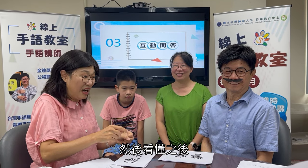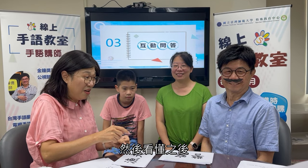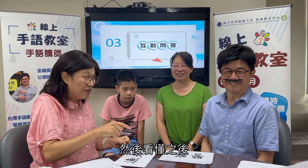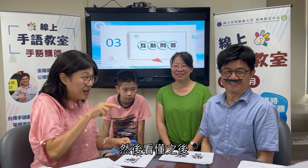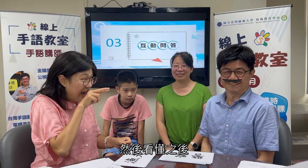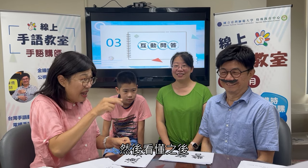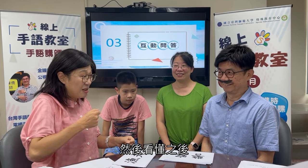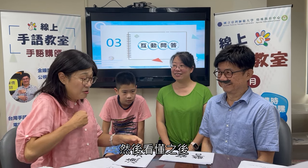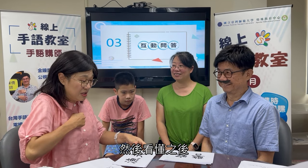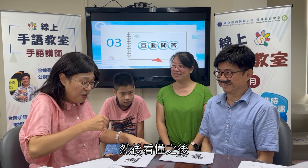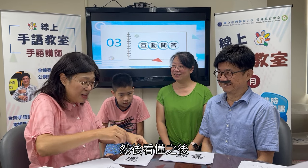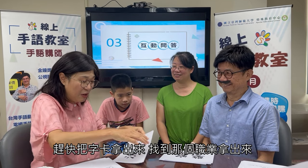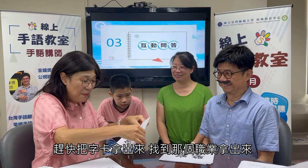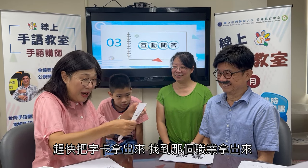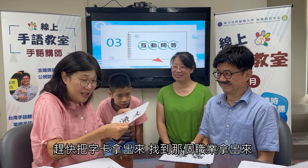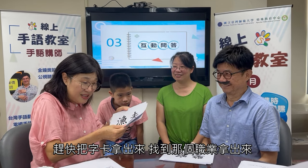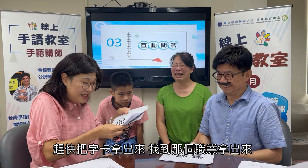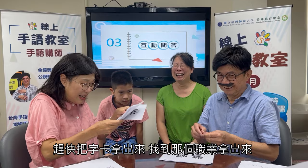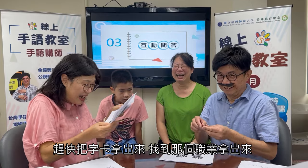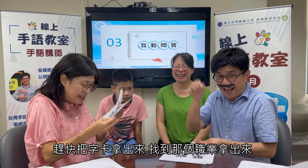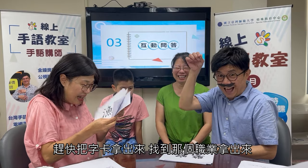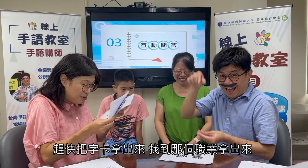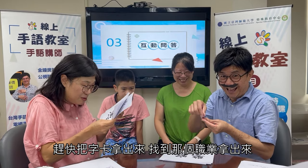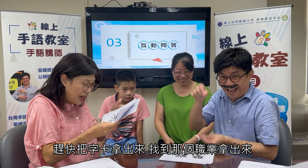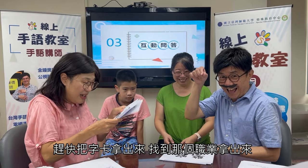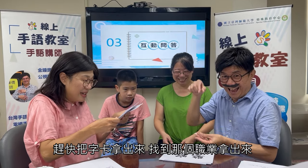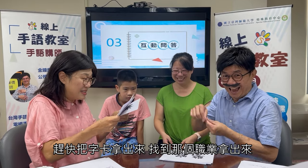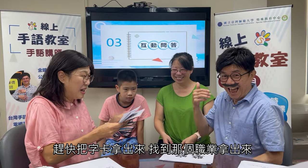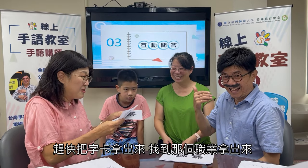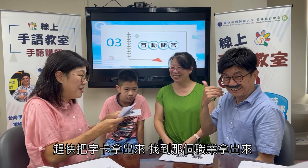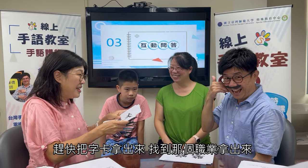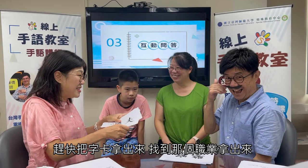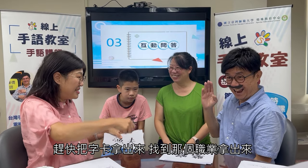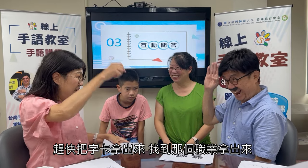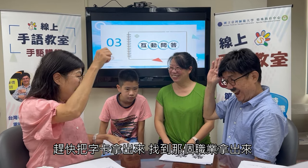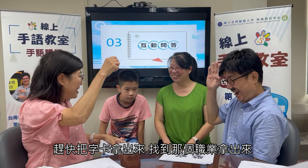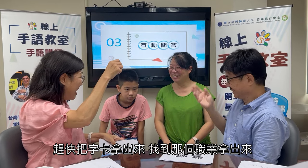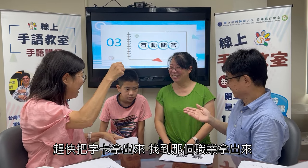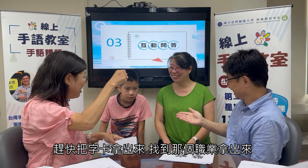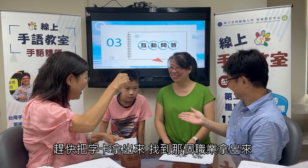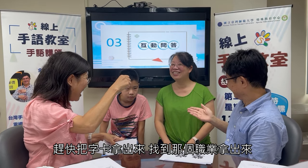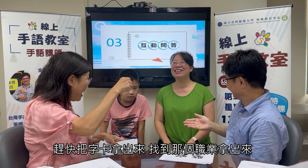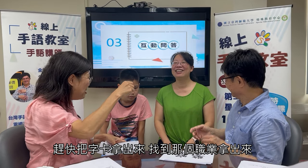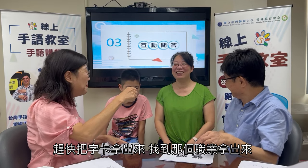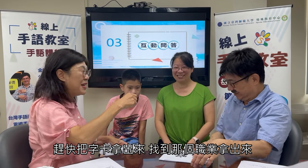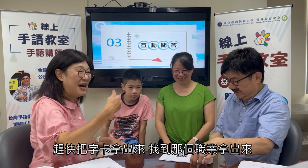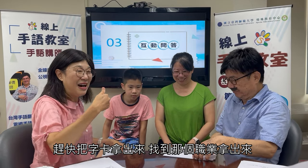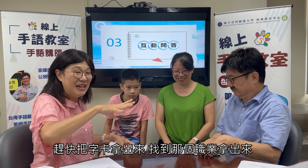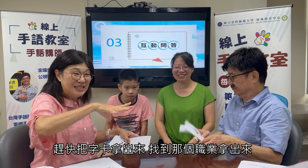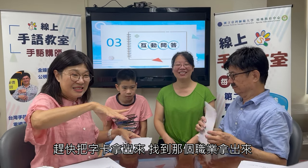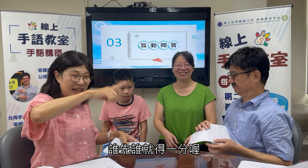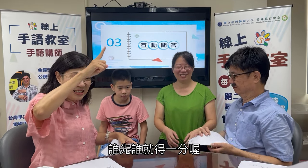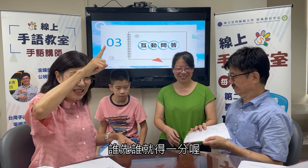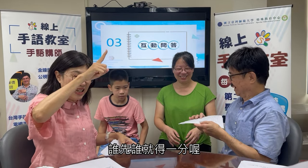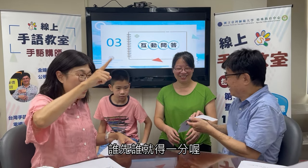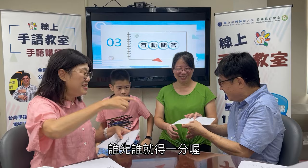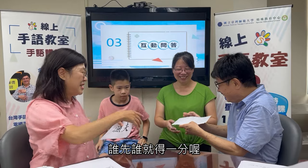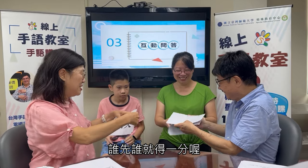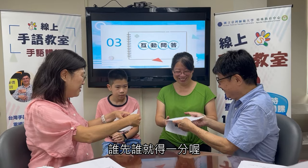后看懂之后赶快把字卡拿出来，找到那个职业拿出来。好，谁先谁就得